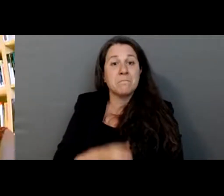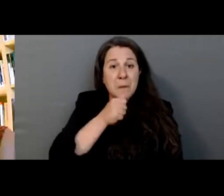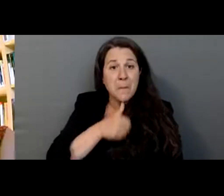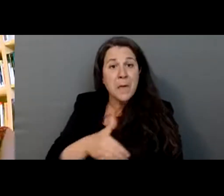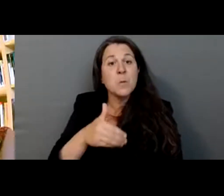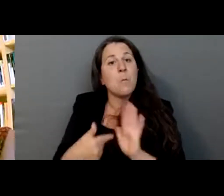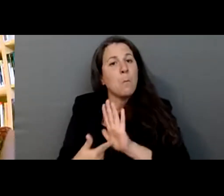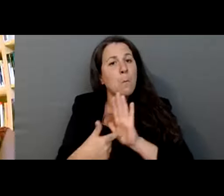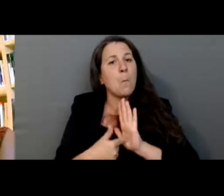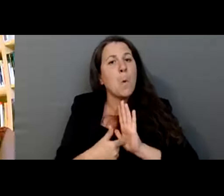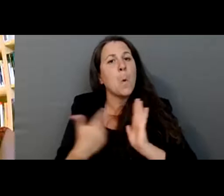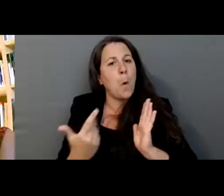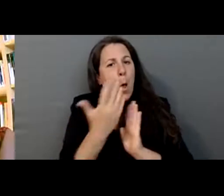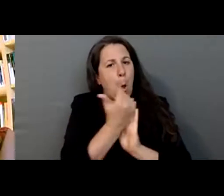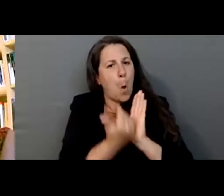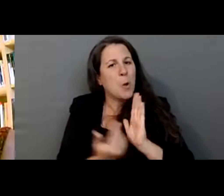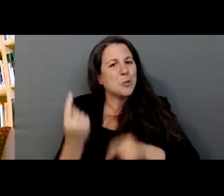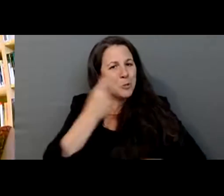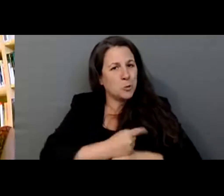un programme très chargé.